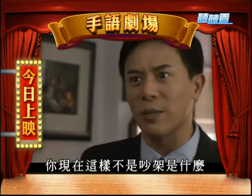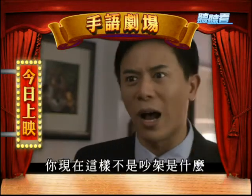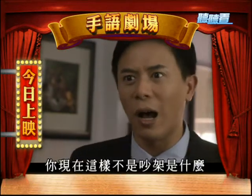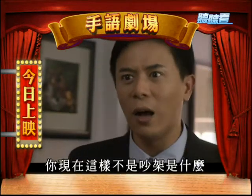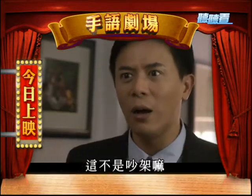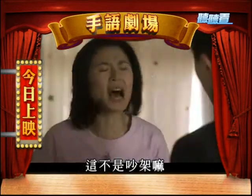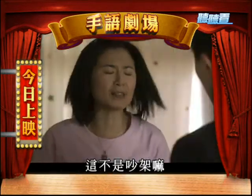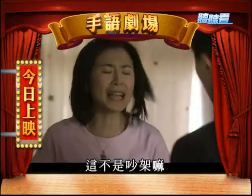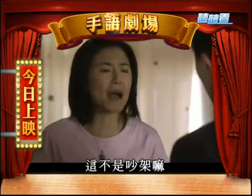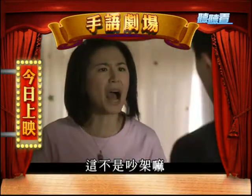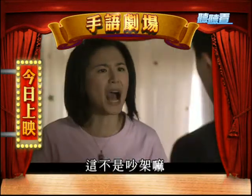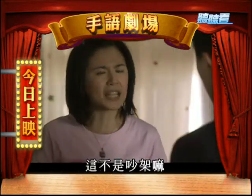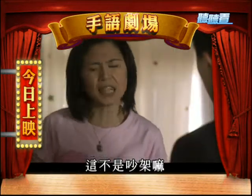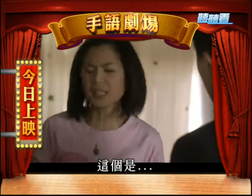这不是吵架嘛，这个是，